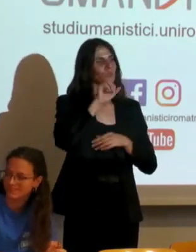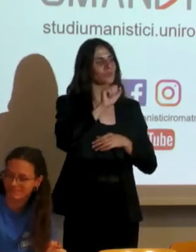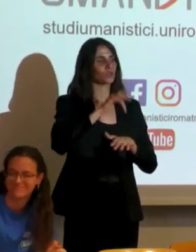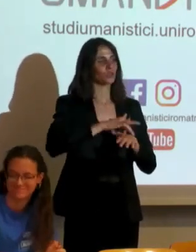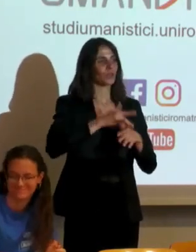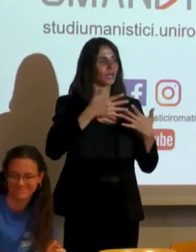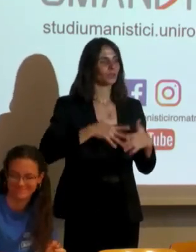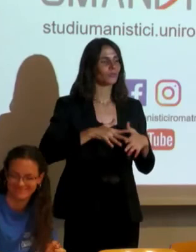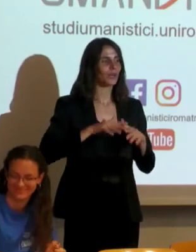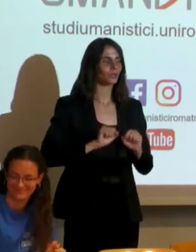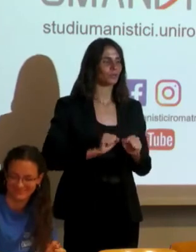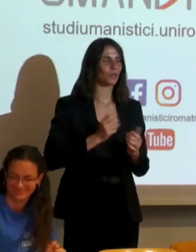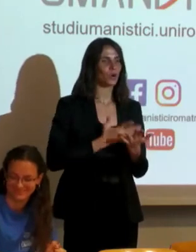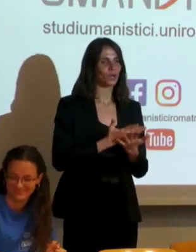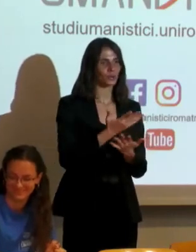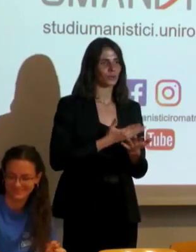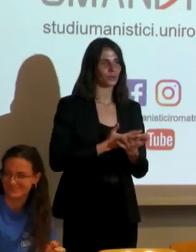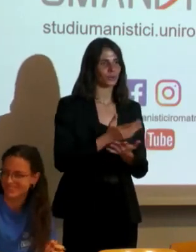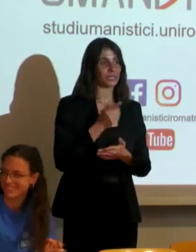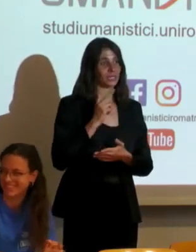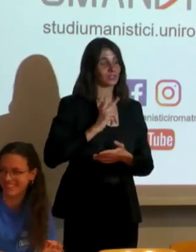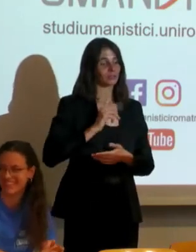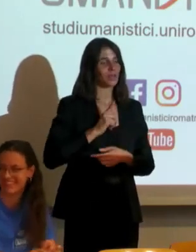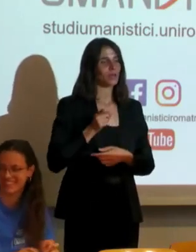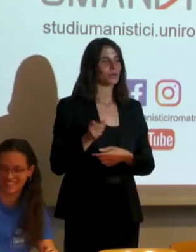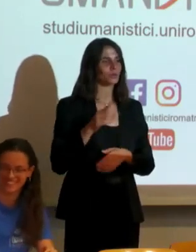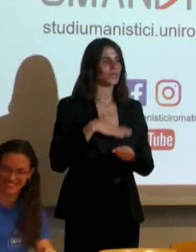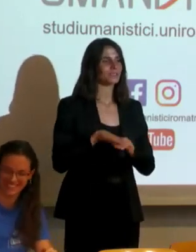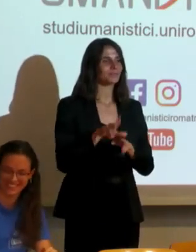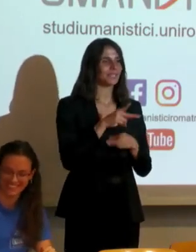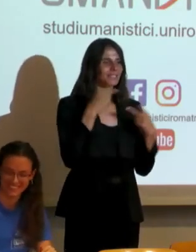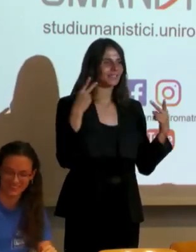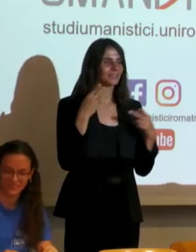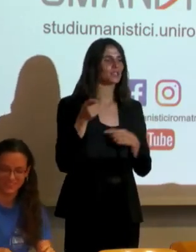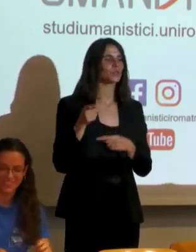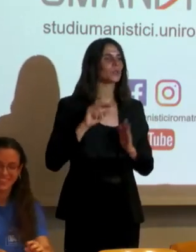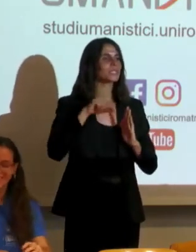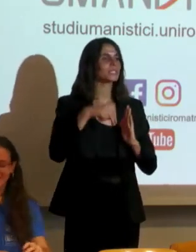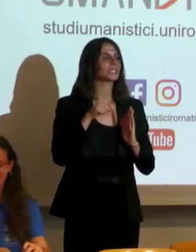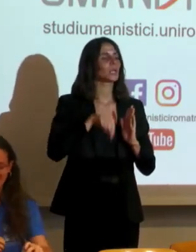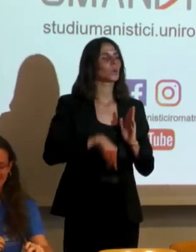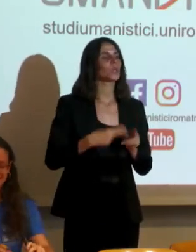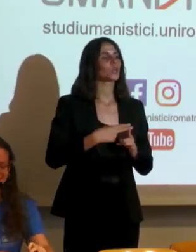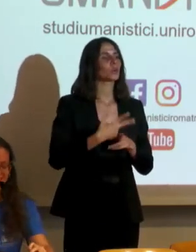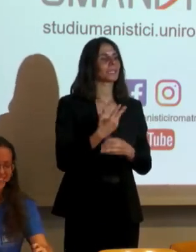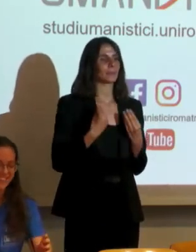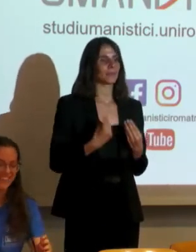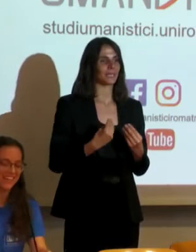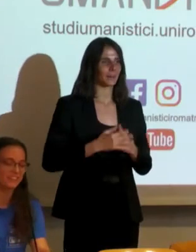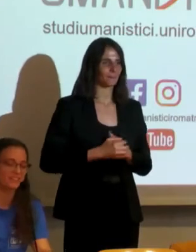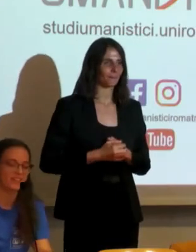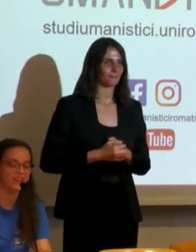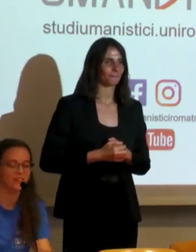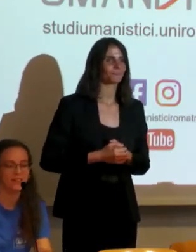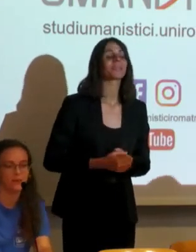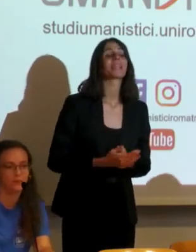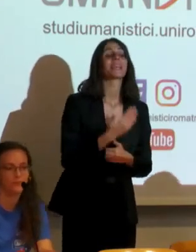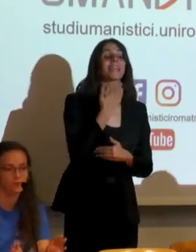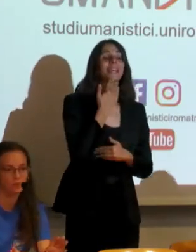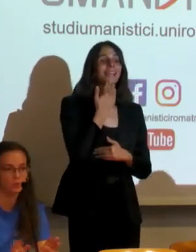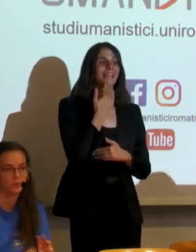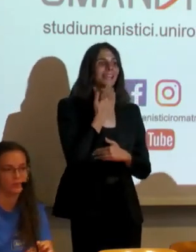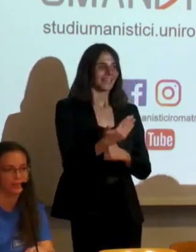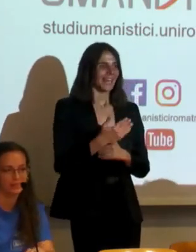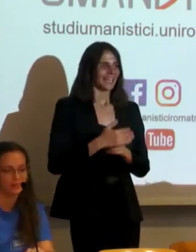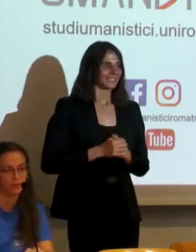avuto un'esperienza felice. Quindi Emma, perché te ti sei iscritta a Lettere a Roma 3? Grazie. Allora, io